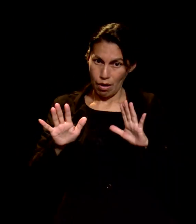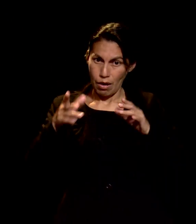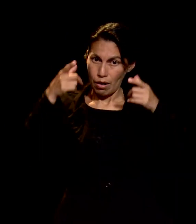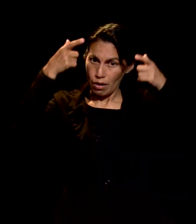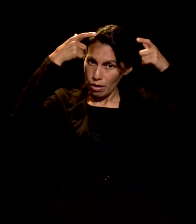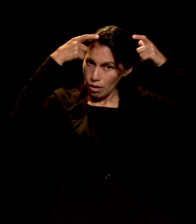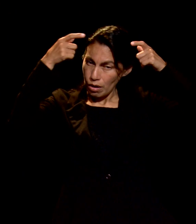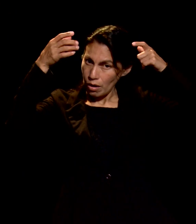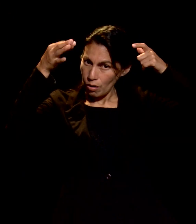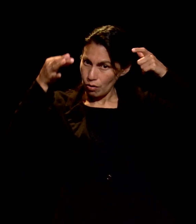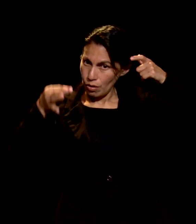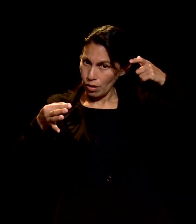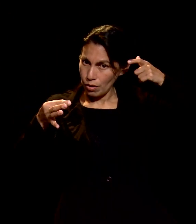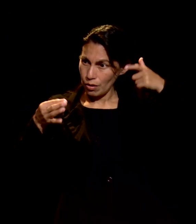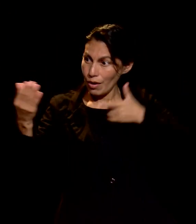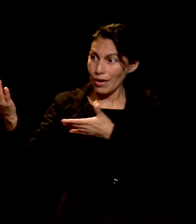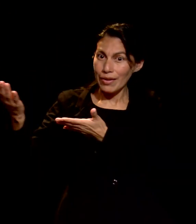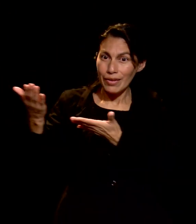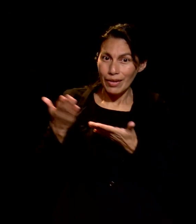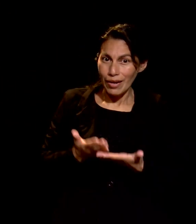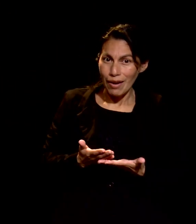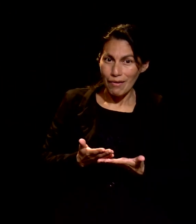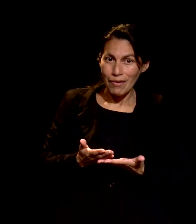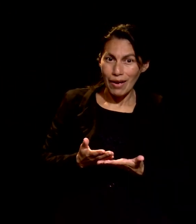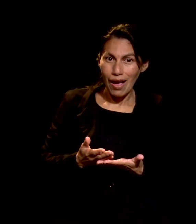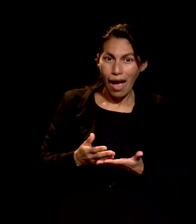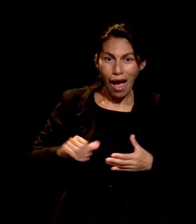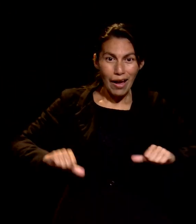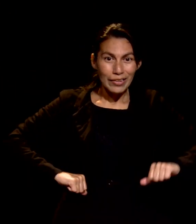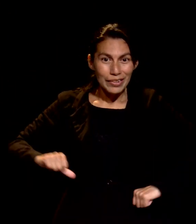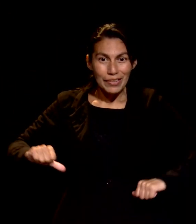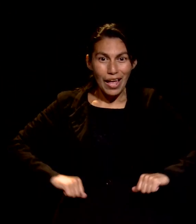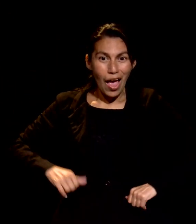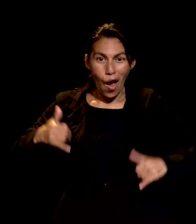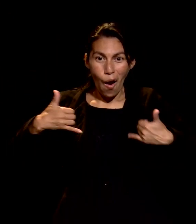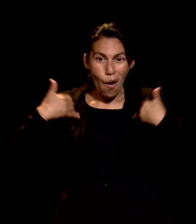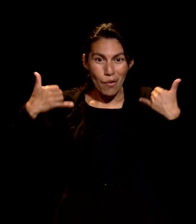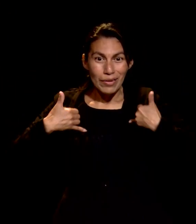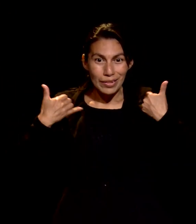llegaba para ayudarnos en las actividades juveniles de la iglesia.